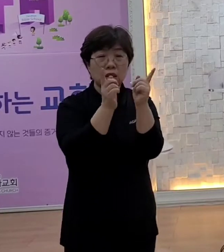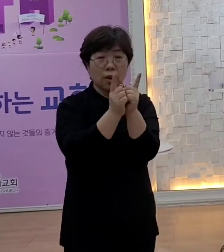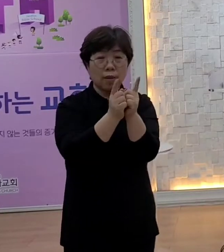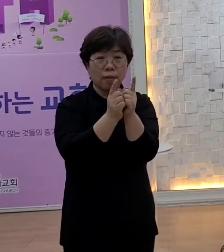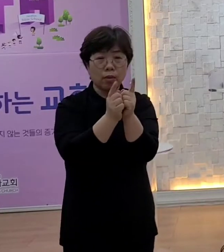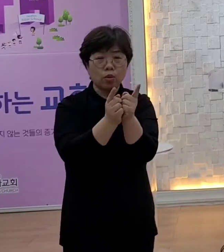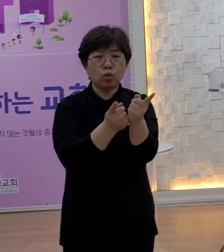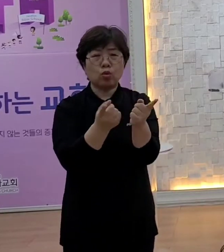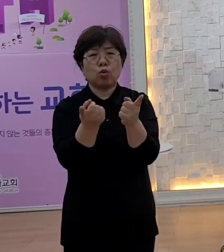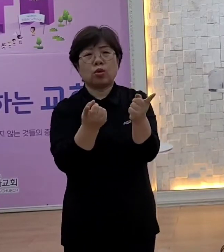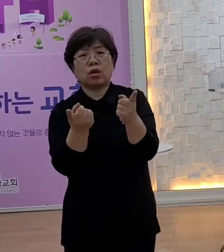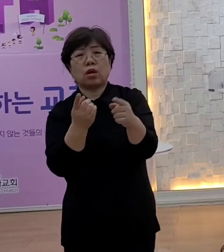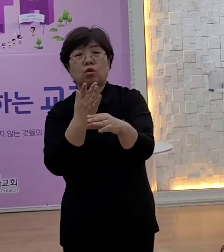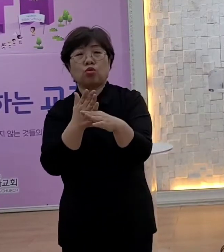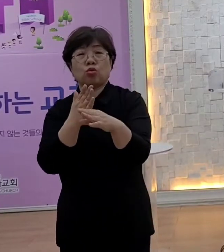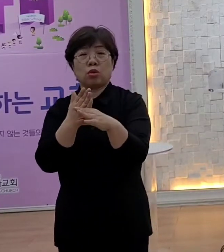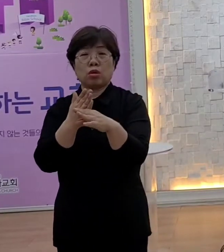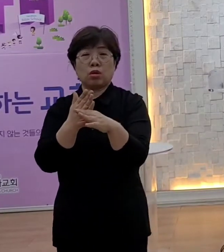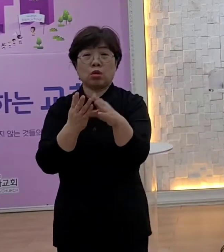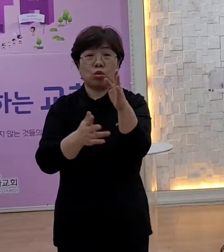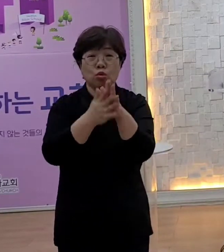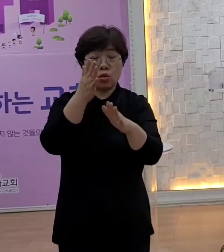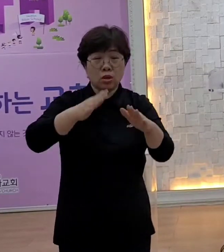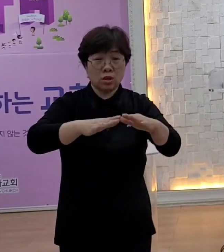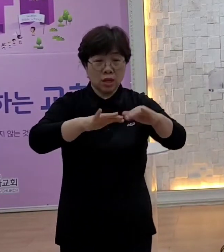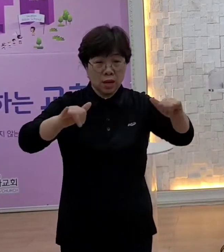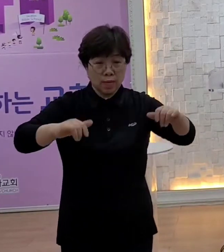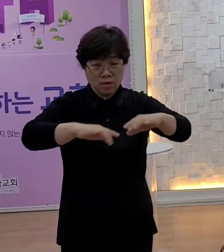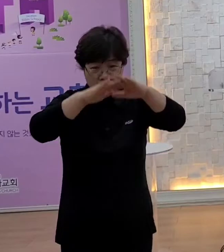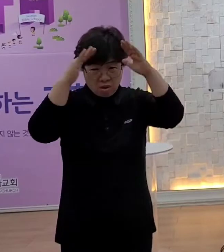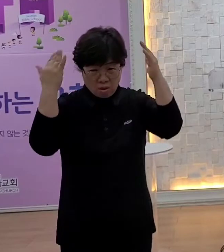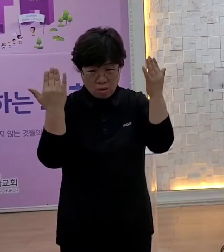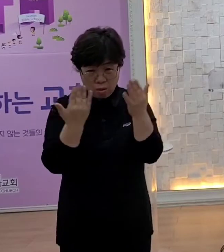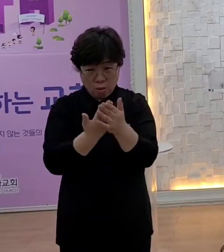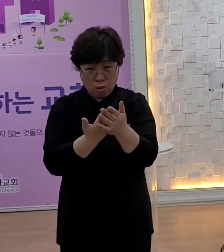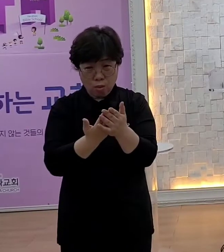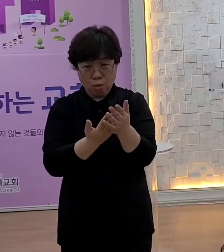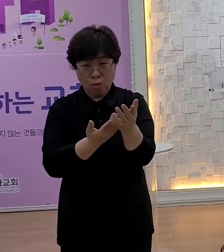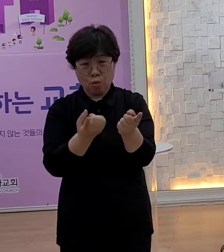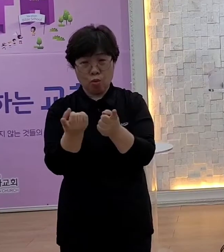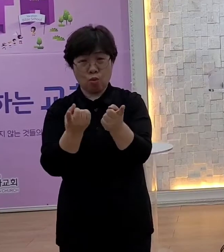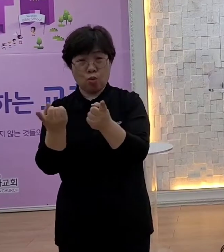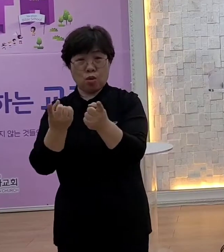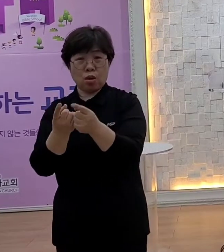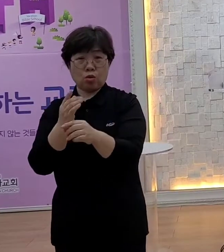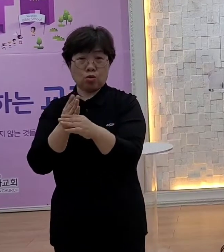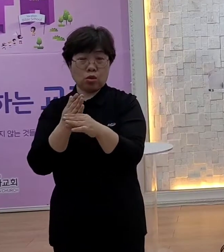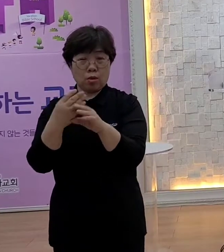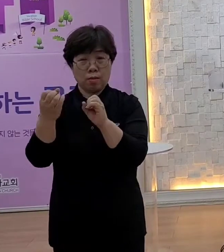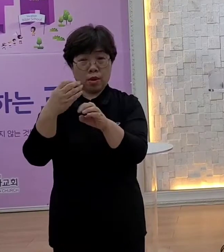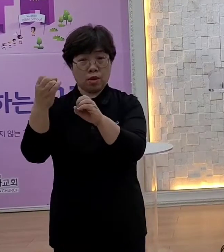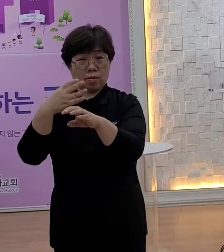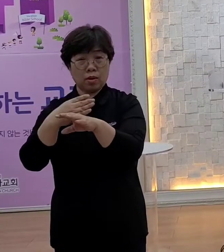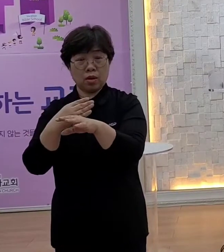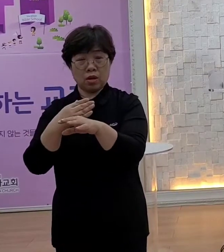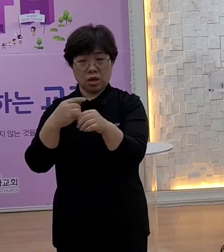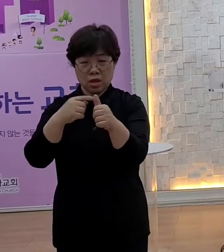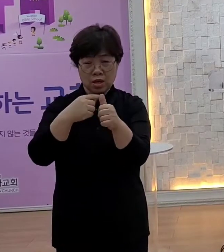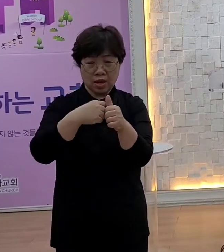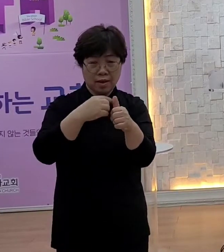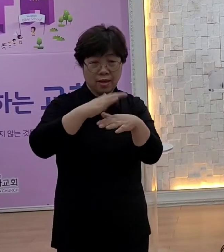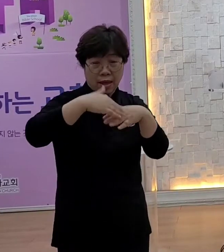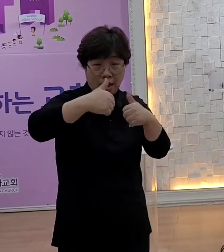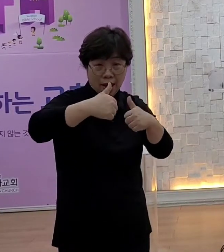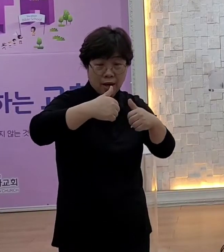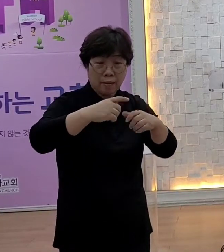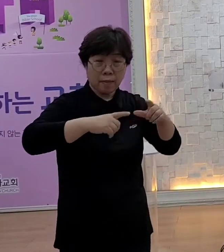아니라 지금 도시 전체가 놀라운 반응을 하고 있습니다. 제가 지난번에도 말씀드렸지만 이 니느웨 그리고